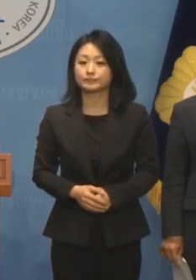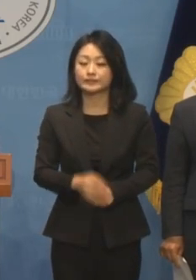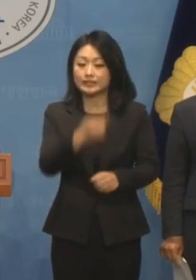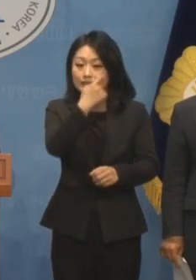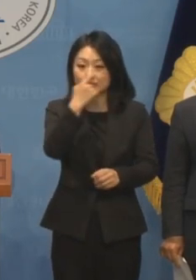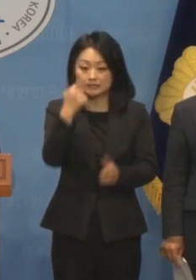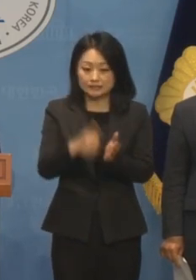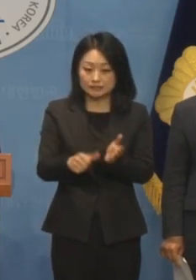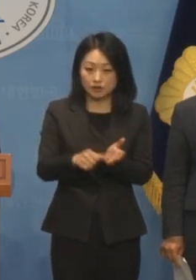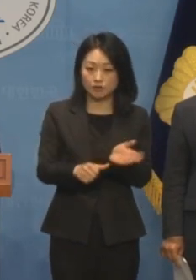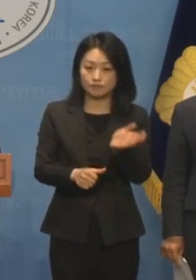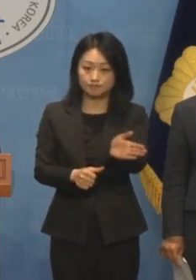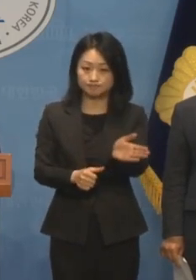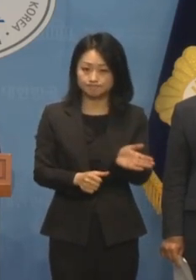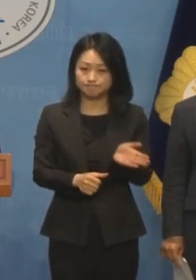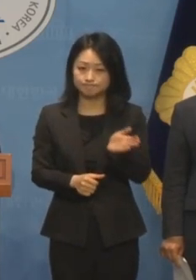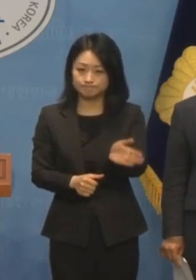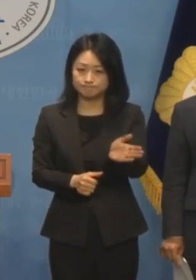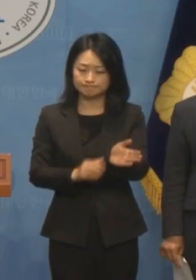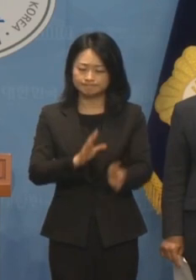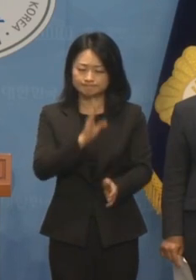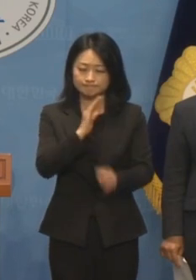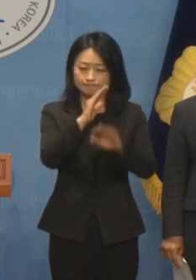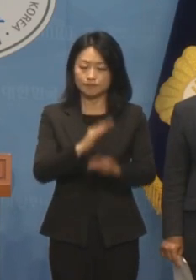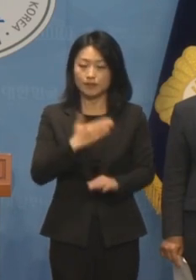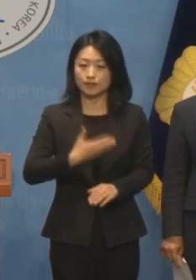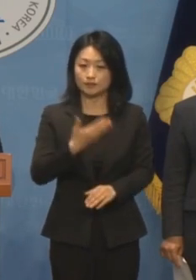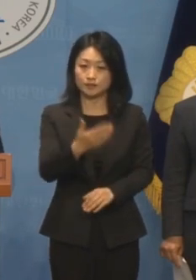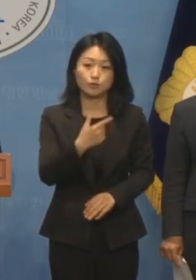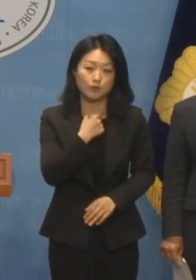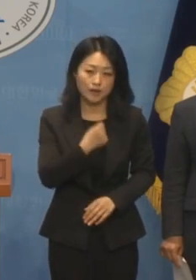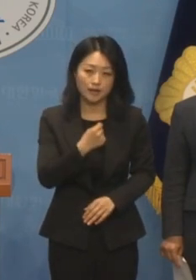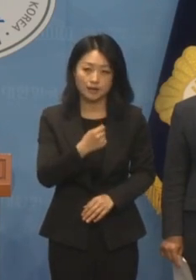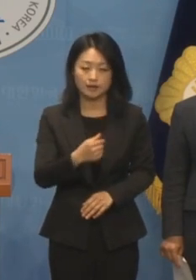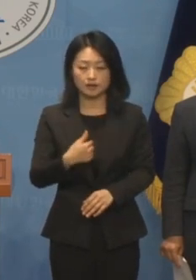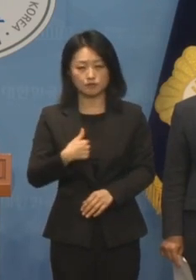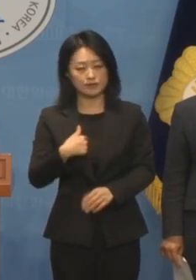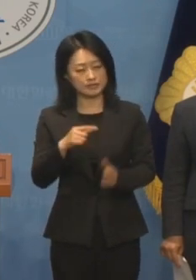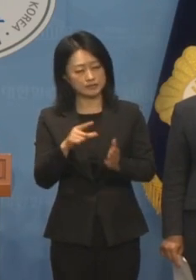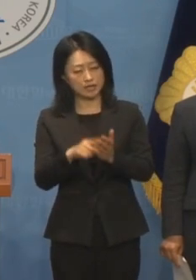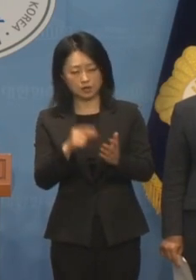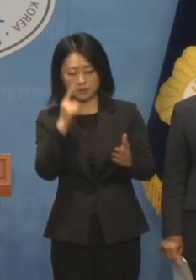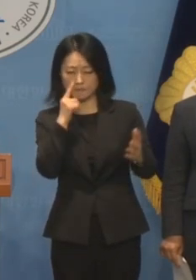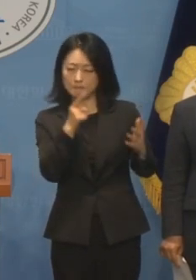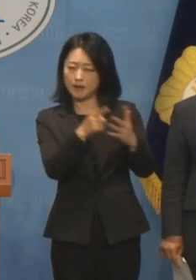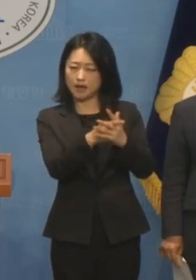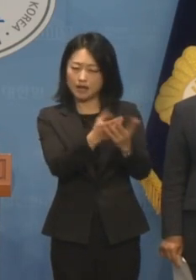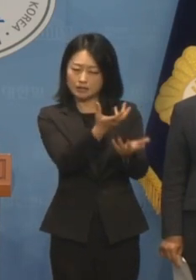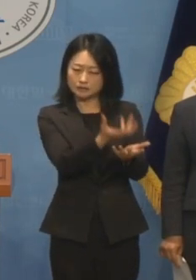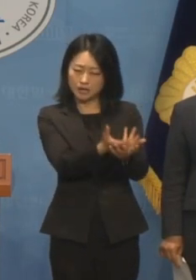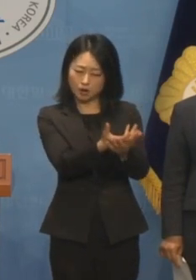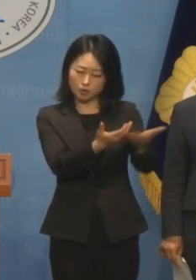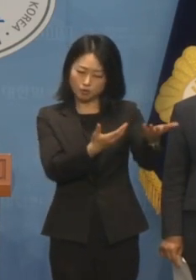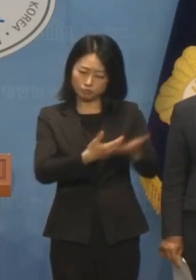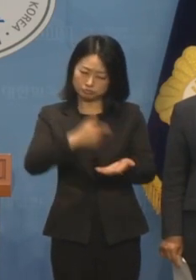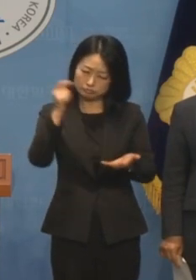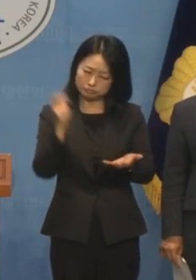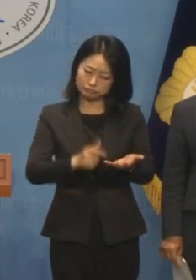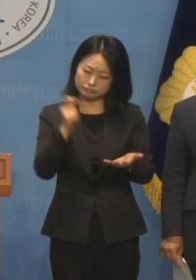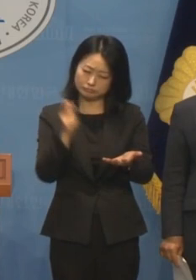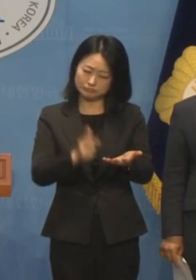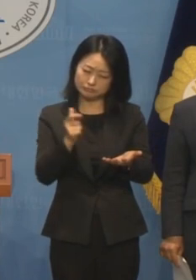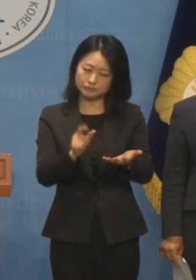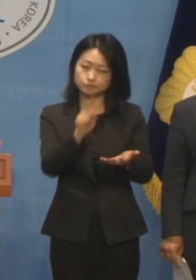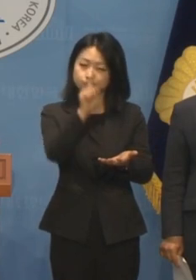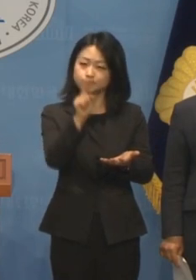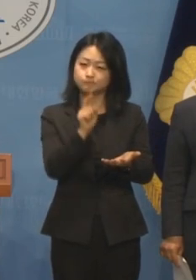증거를 제시하면서 폭로를 해갈 겁니다. 저희들이 짐작을 했습니다. 왜 이렇게 자료를 제출하지 않는가?